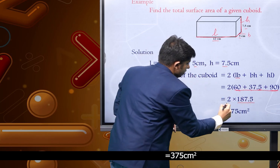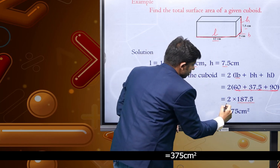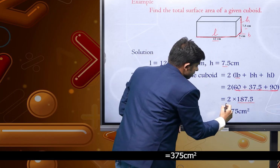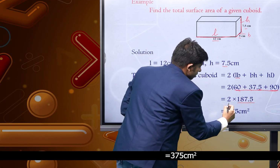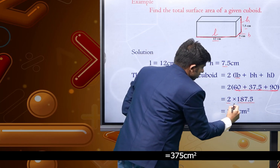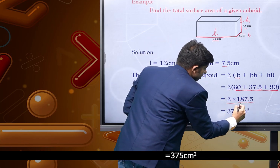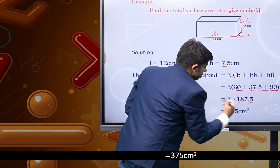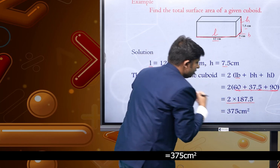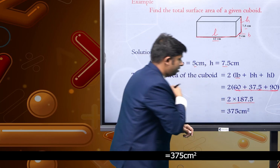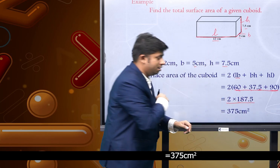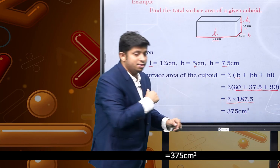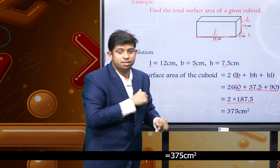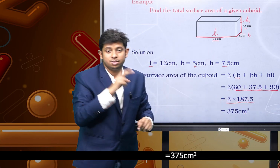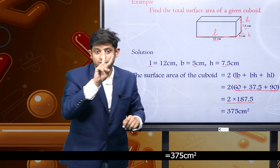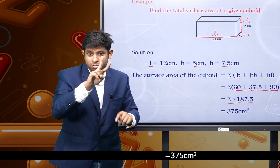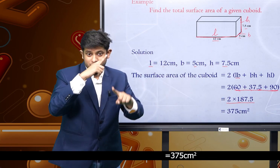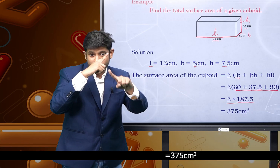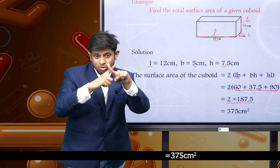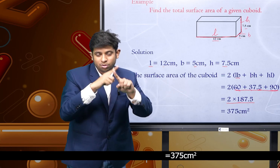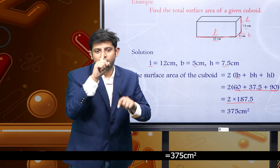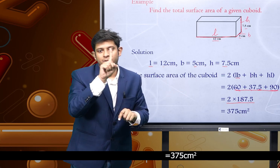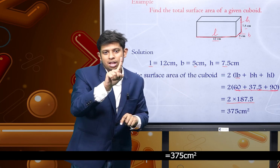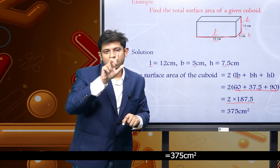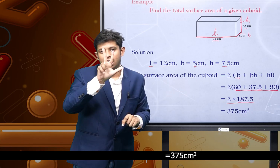बरोबर 375 सेंटीमीटरचा वर्ग.